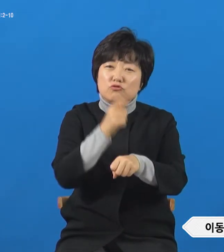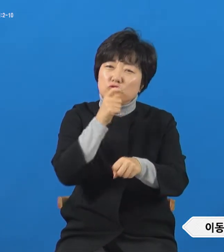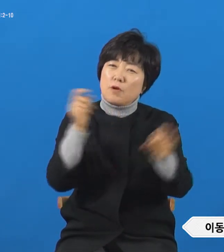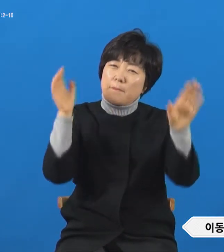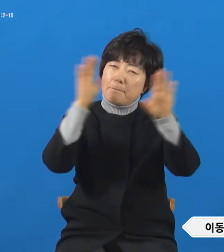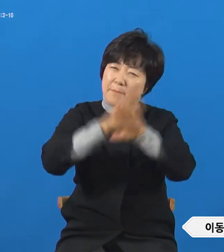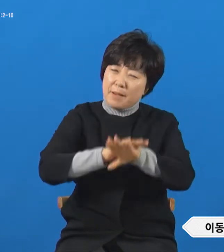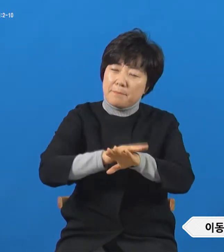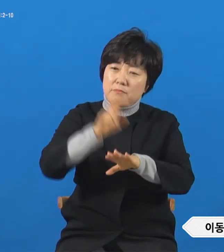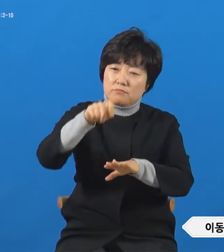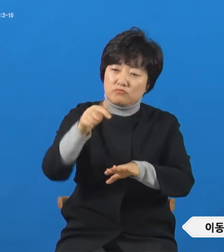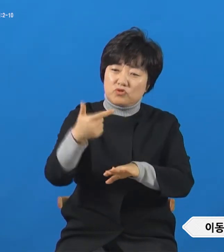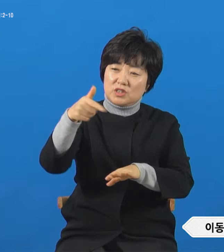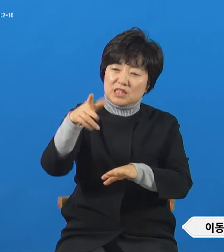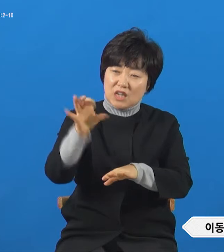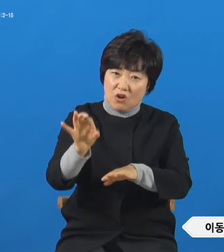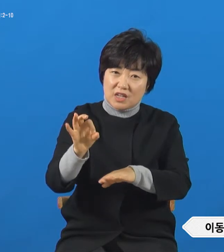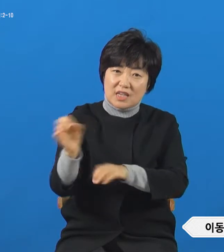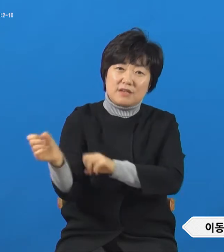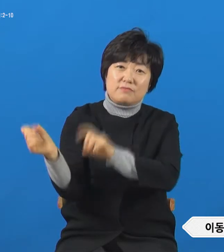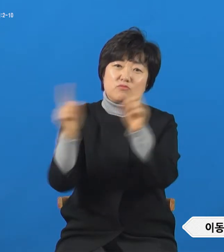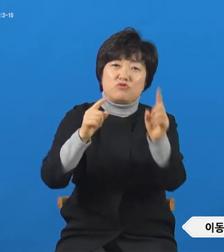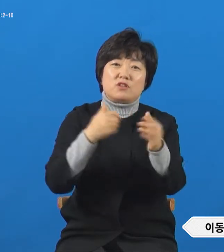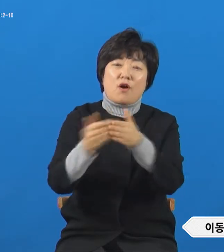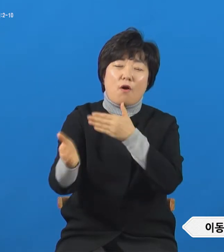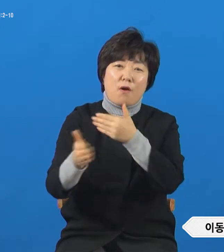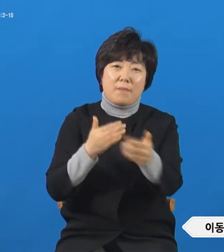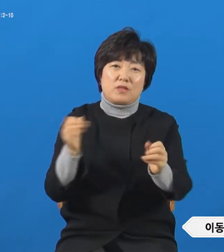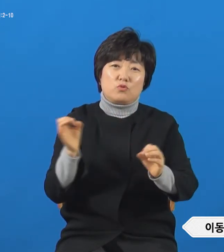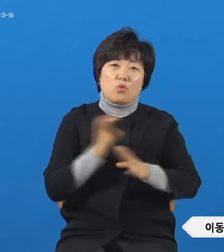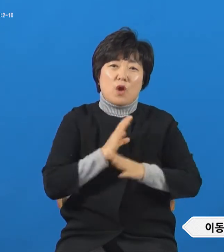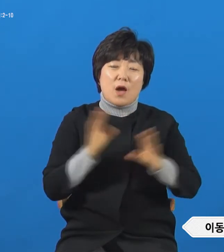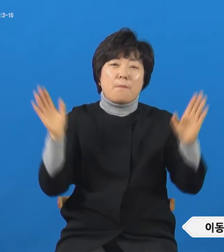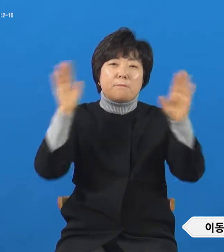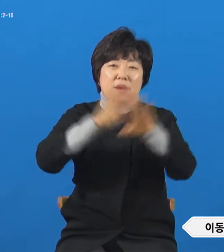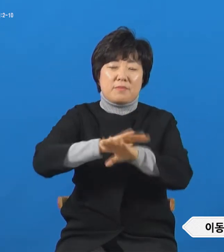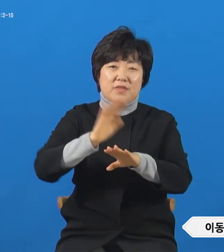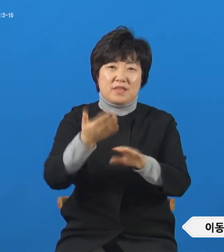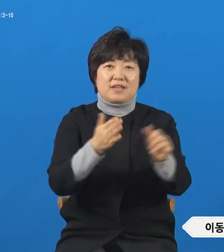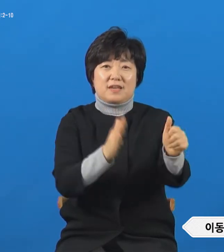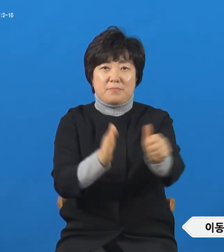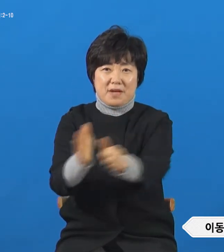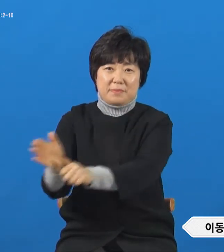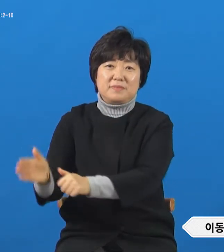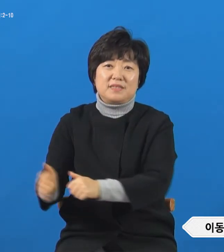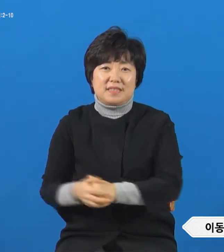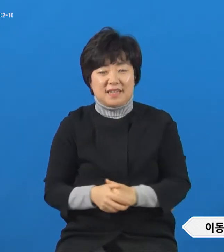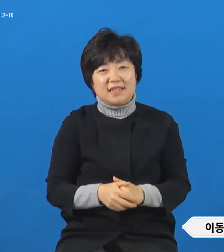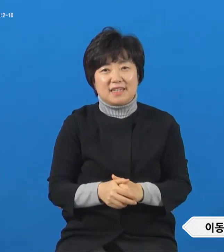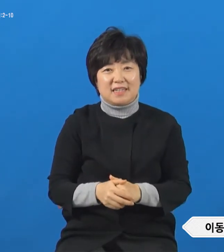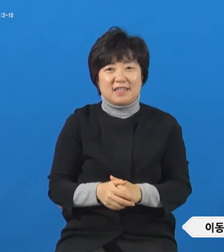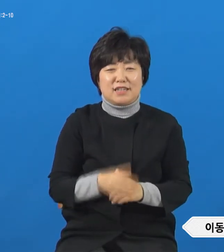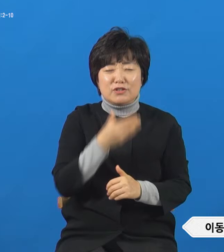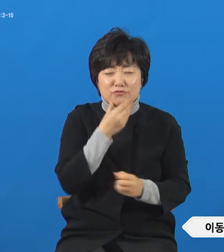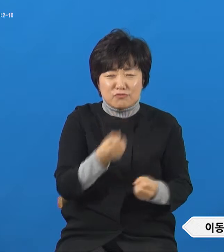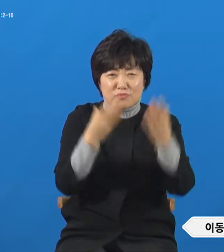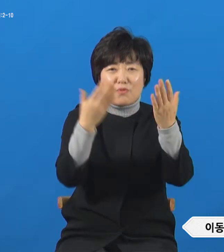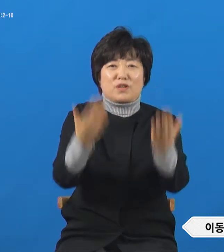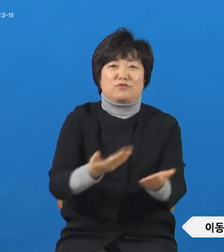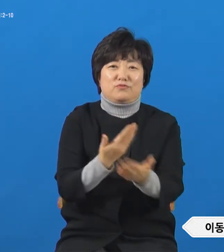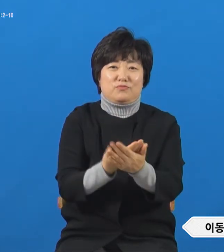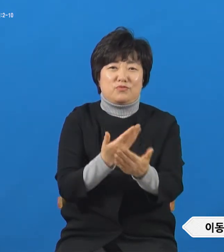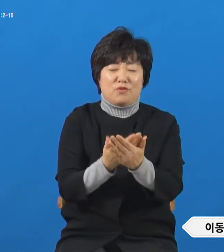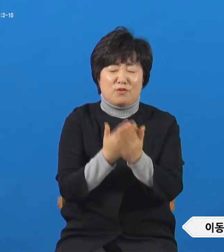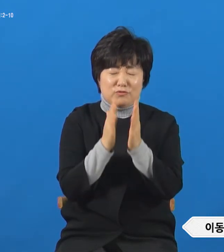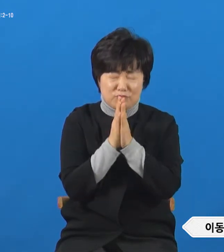수요일 밤이 문경이 부흥을 경험하는 놀라운 밤이 되시기를 주의 이름으로 축원해 주십시오. 축복해